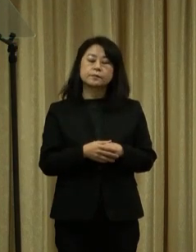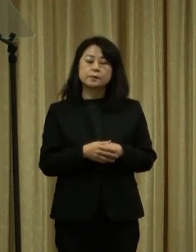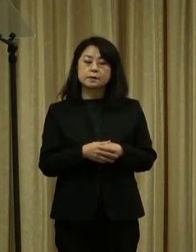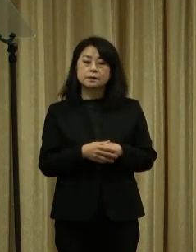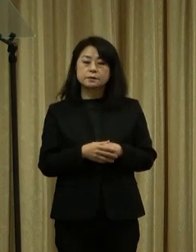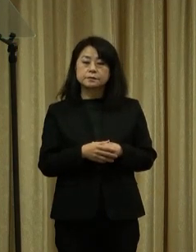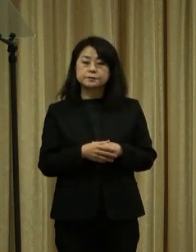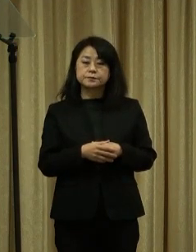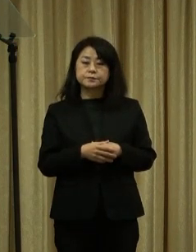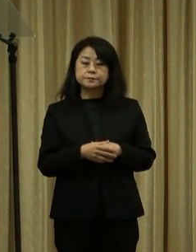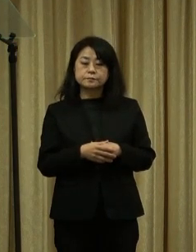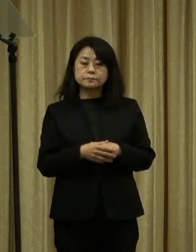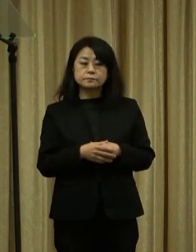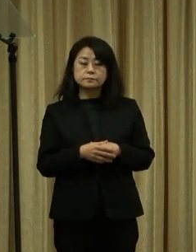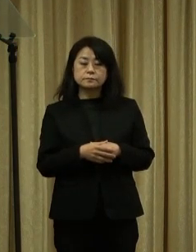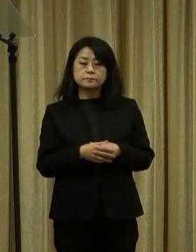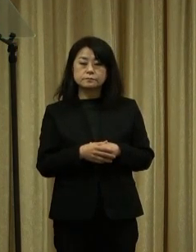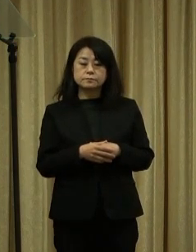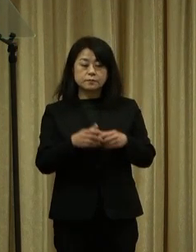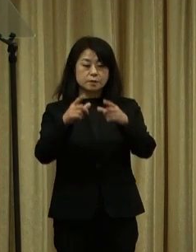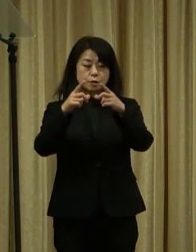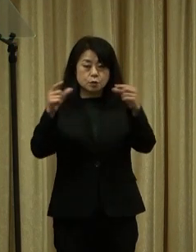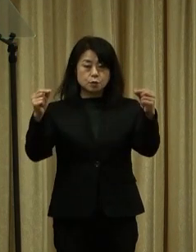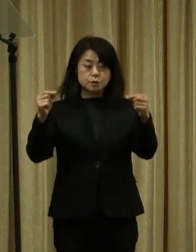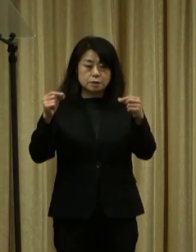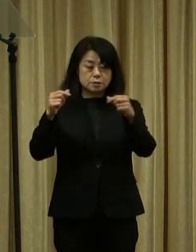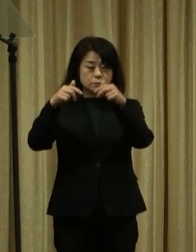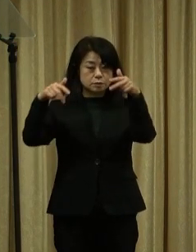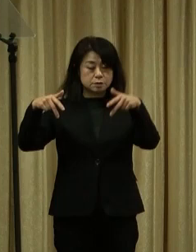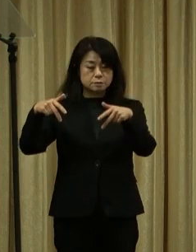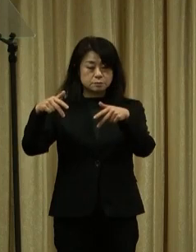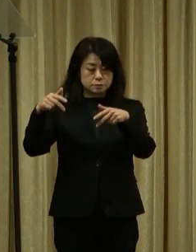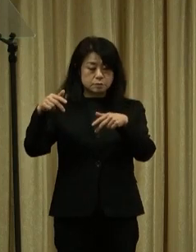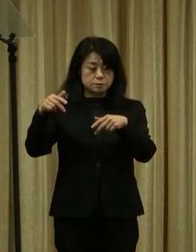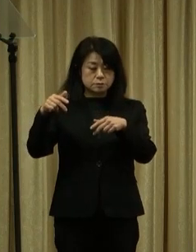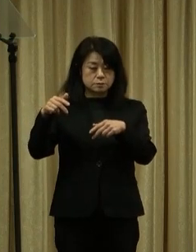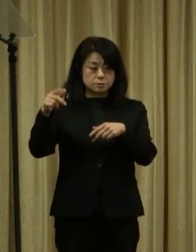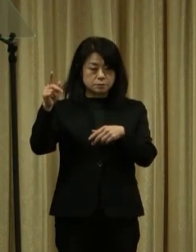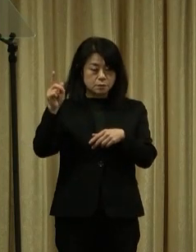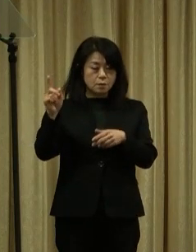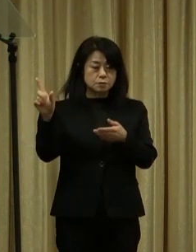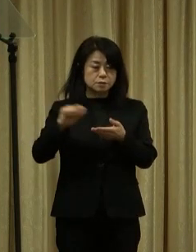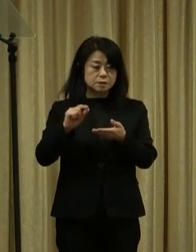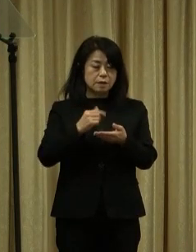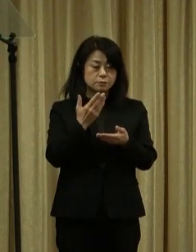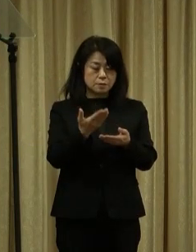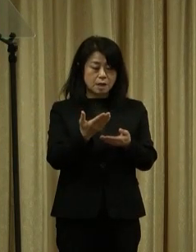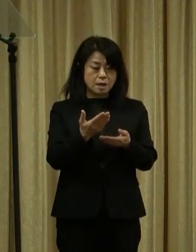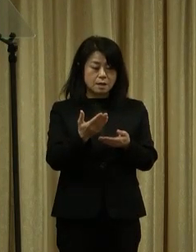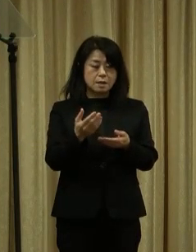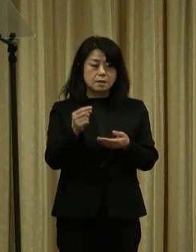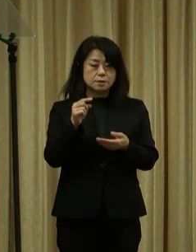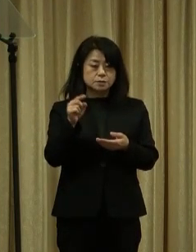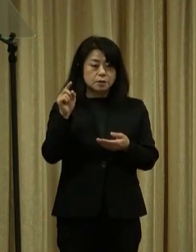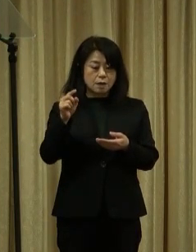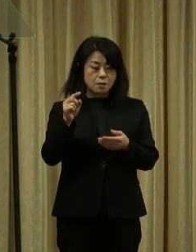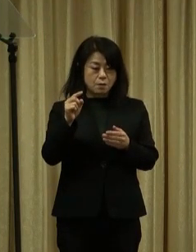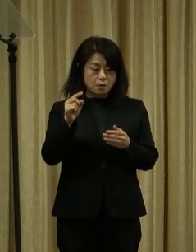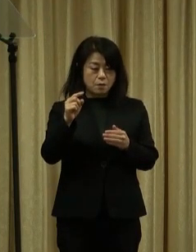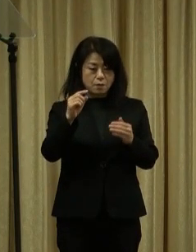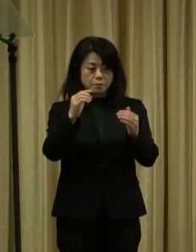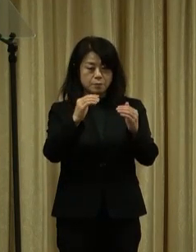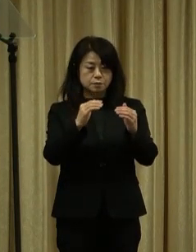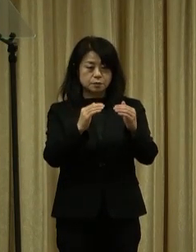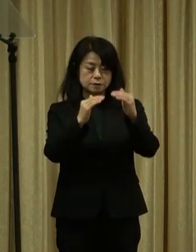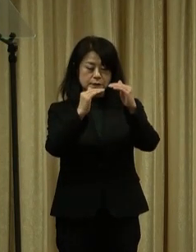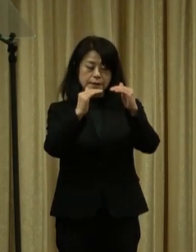そんなことを考えている。一つはですから国のスキーム、これをに取り組むのかどうか、あるいはそれをもう少しハードルを下げれる